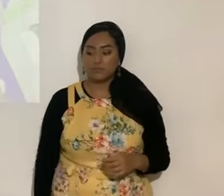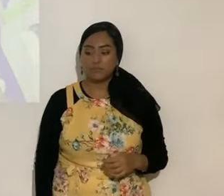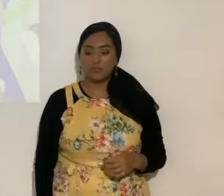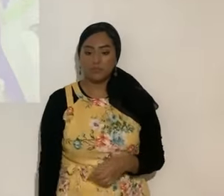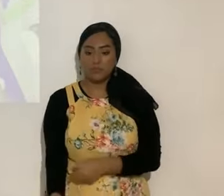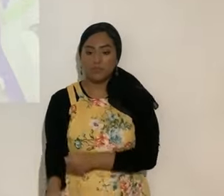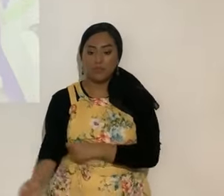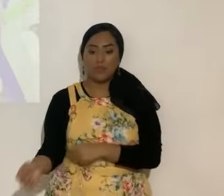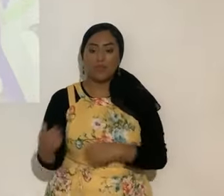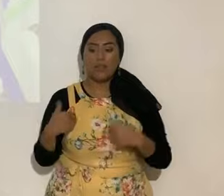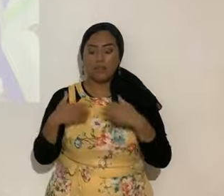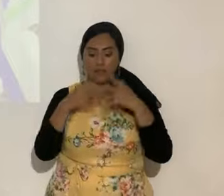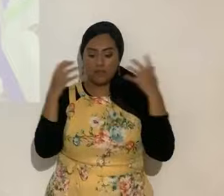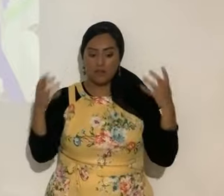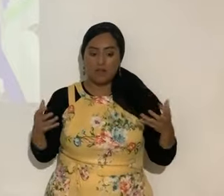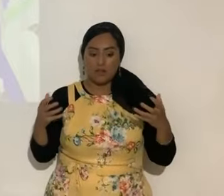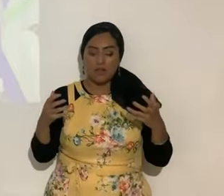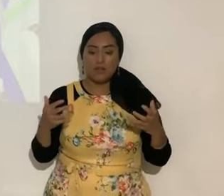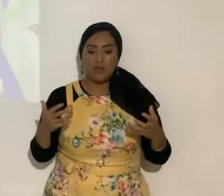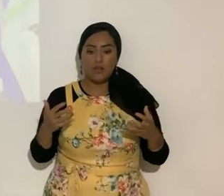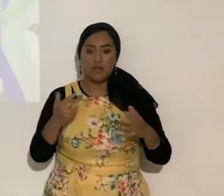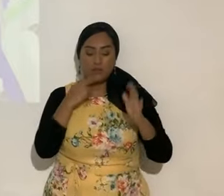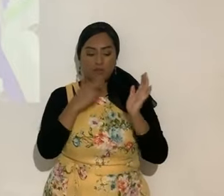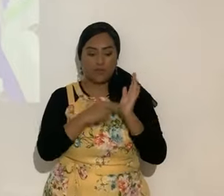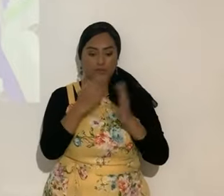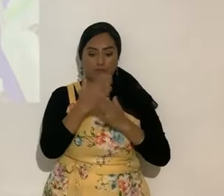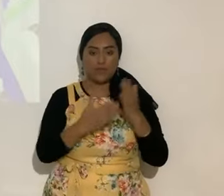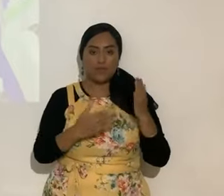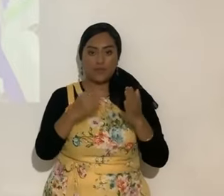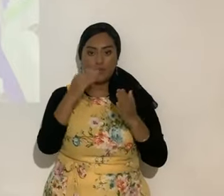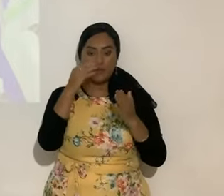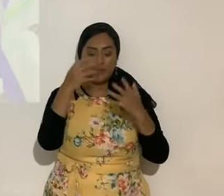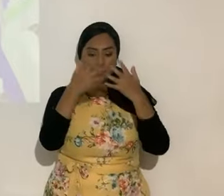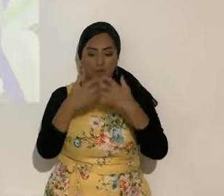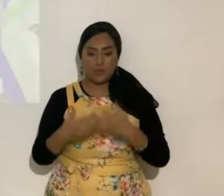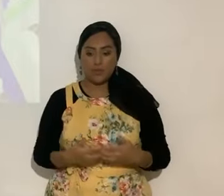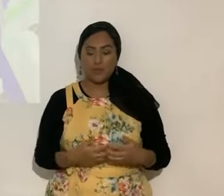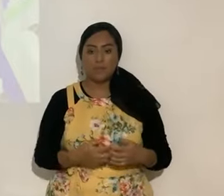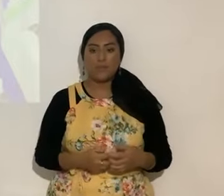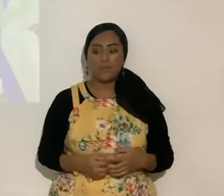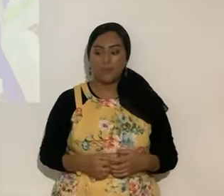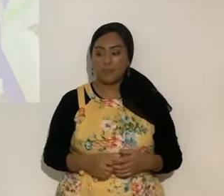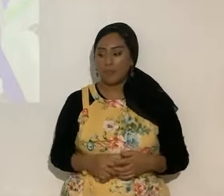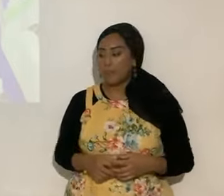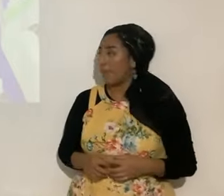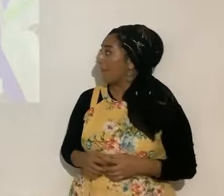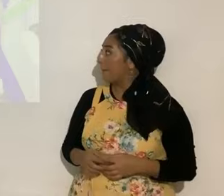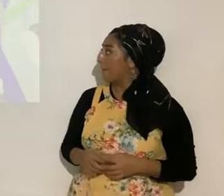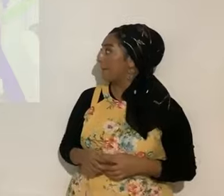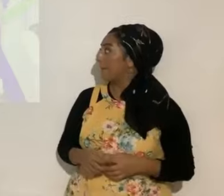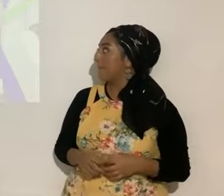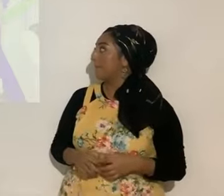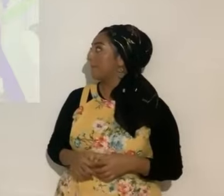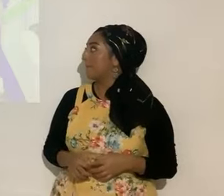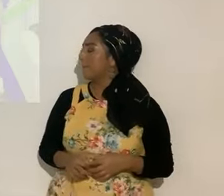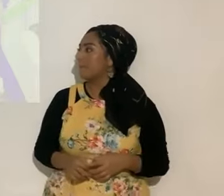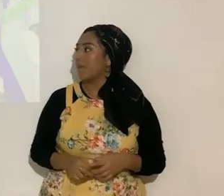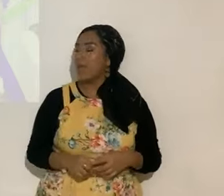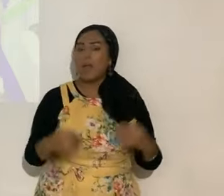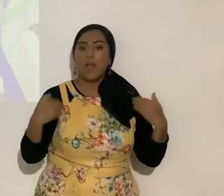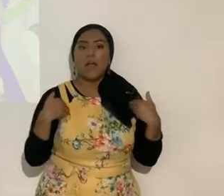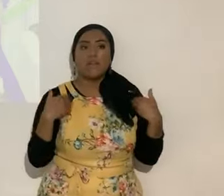habría tantas cosas, solamente anoté algunas ideas, para ir hilándolas, con la ayuda del eterno, entonces, hay quienes